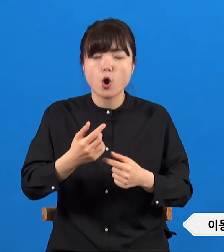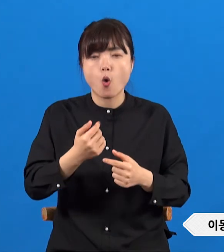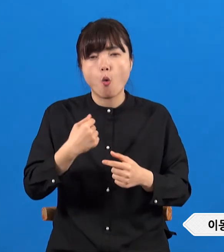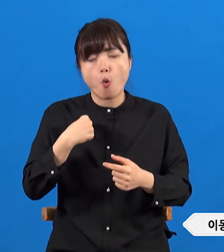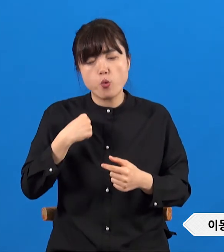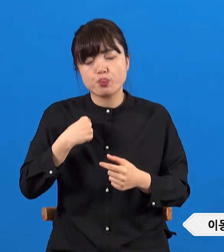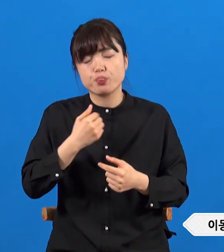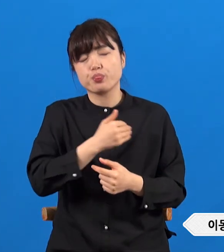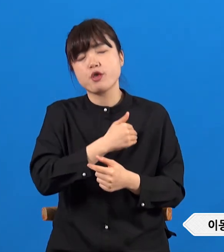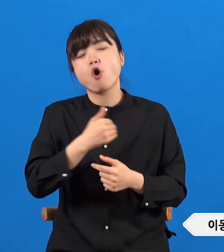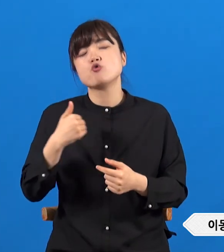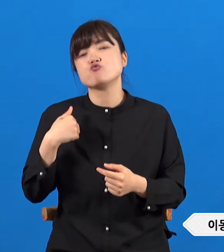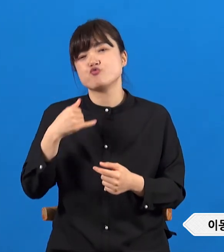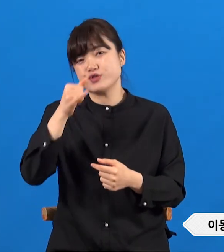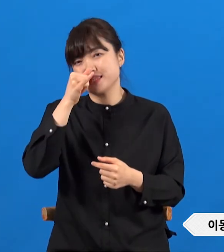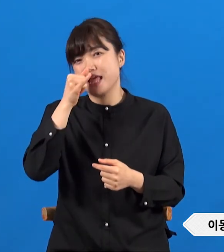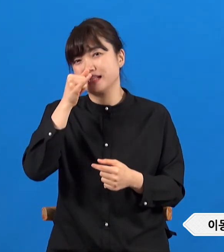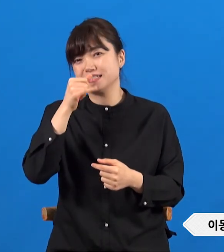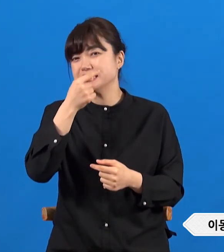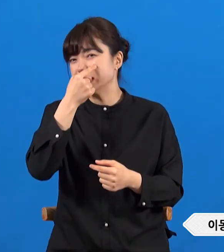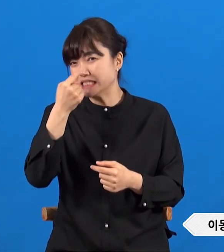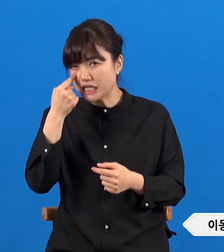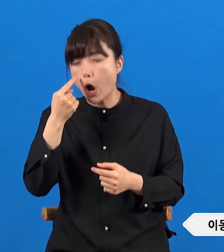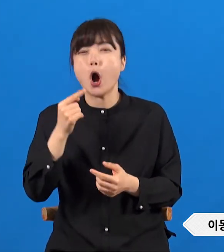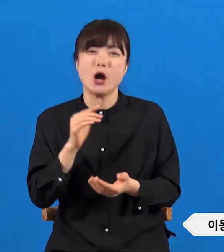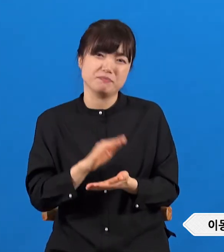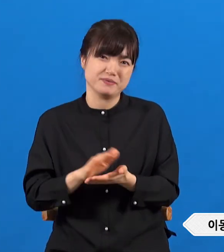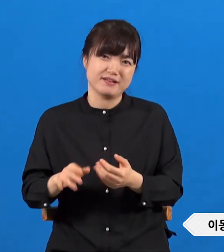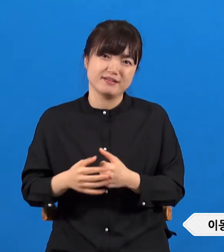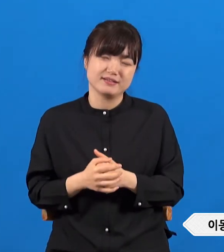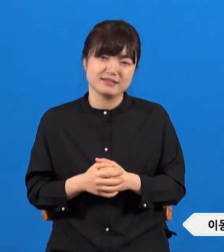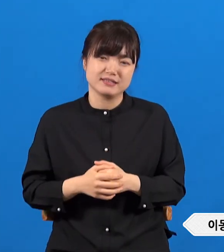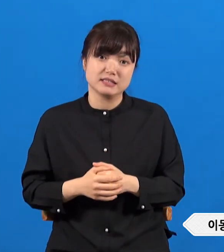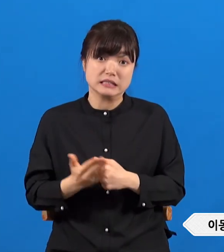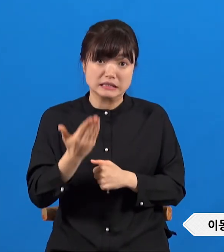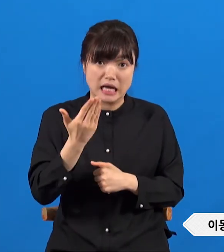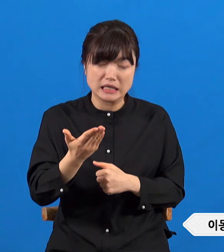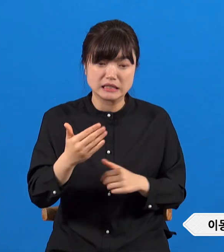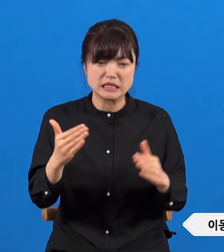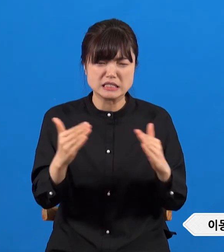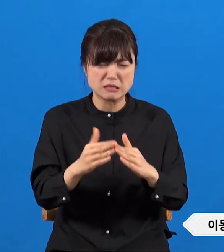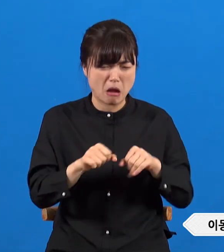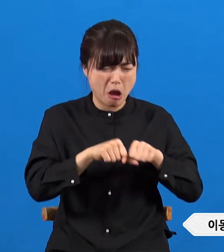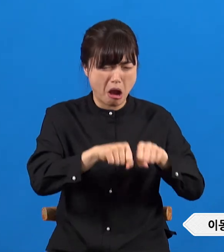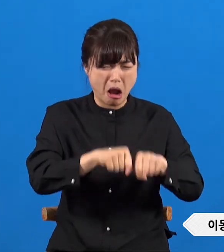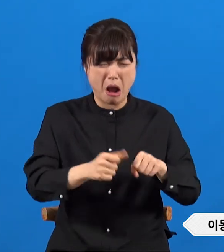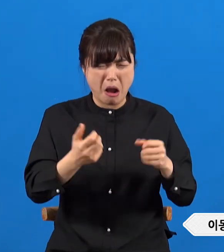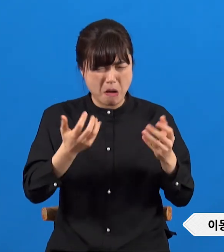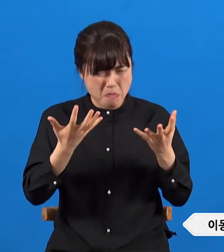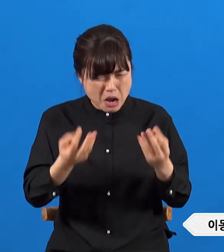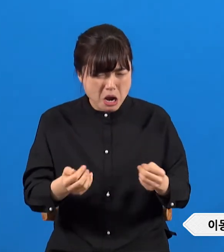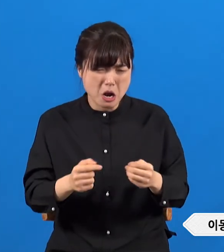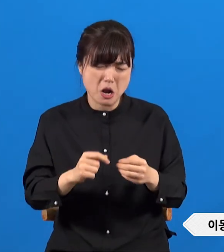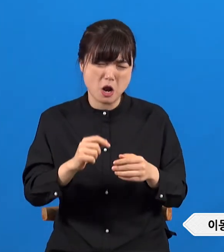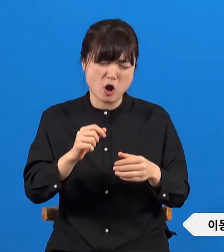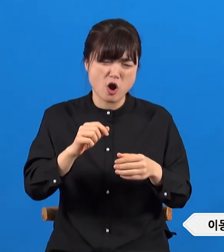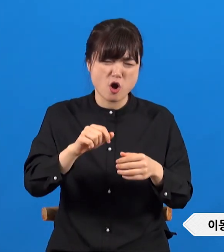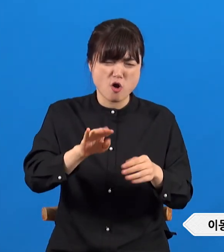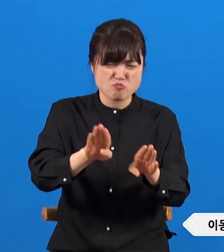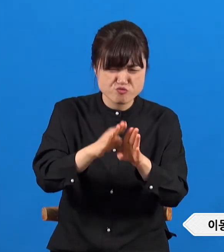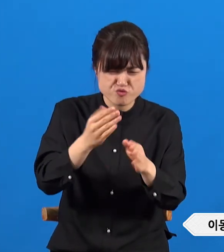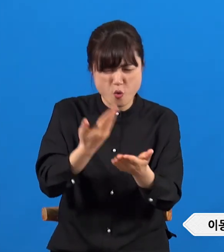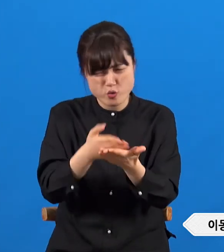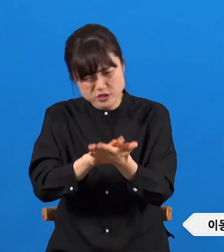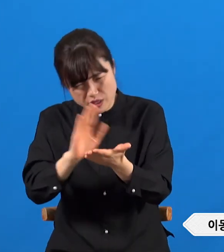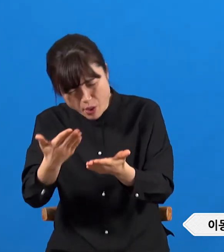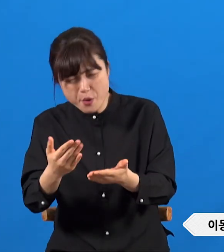입에 옷에 여유가 있는 인생을 살고 있다는 증거인 것입니다. 당신의 집에 대청소가 필요하고 문고리를 갈아야